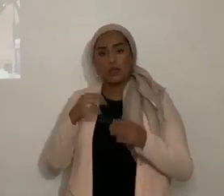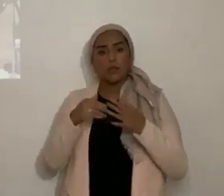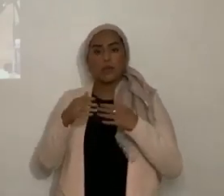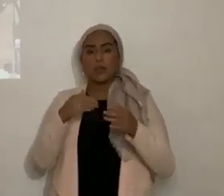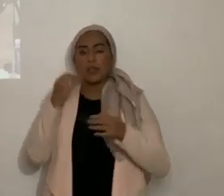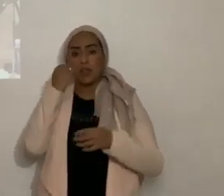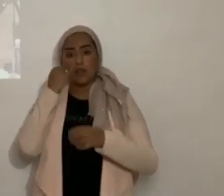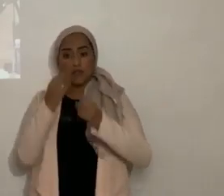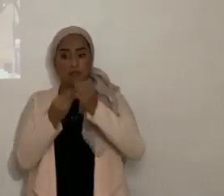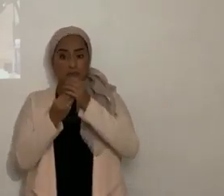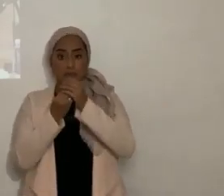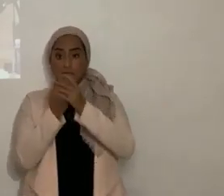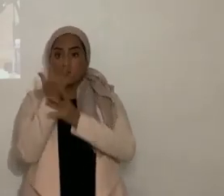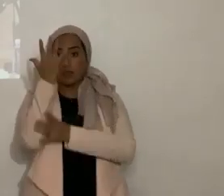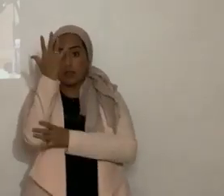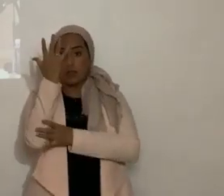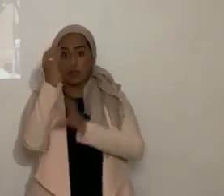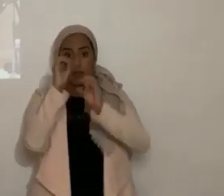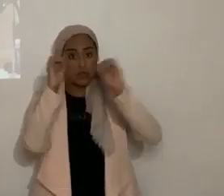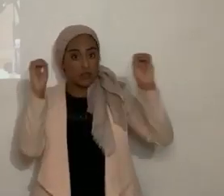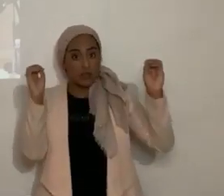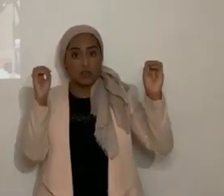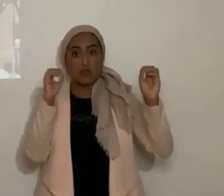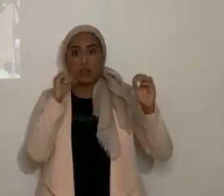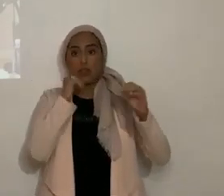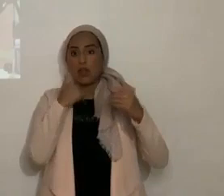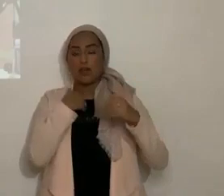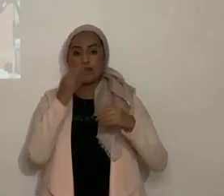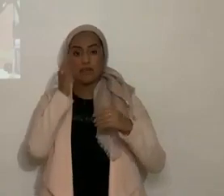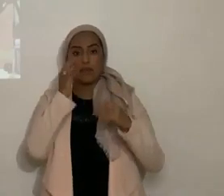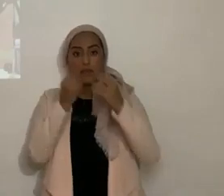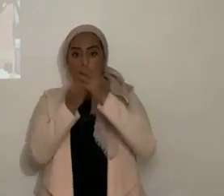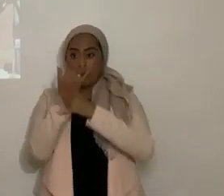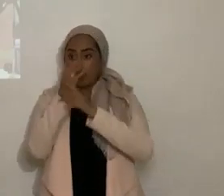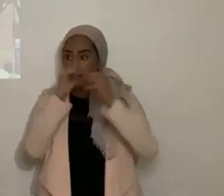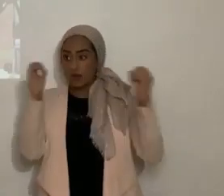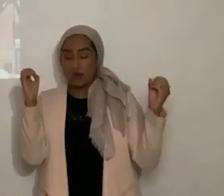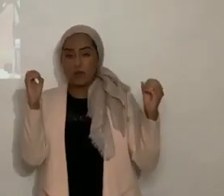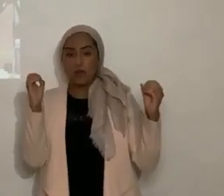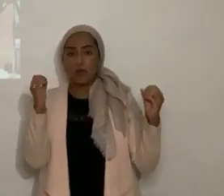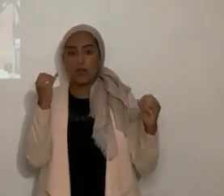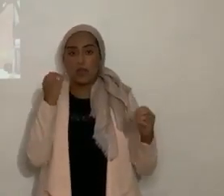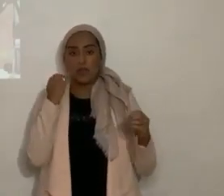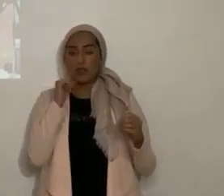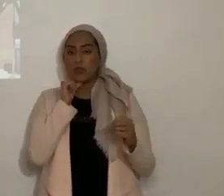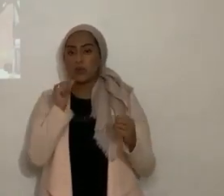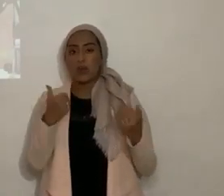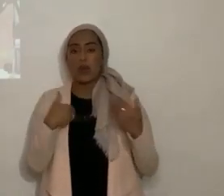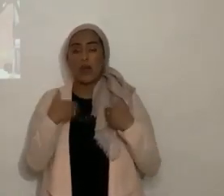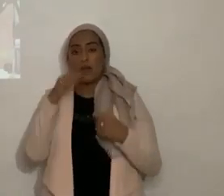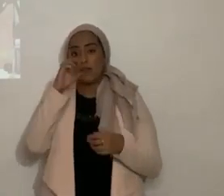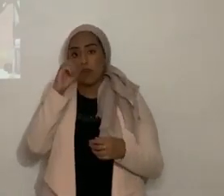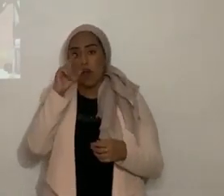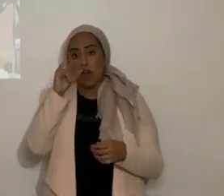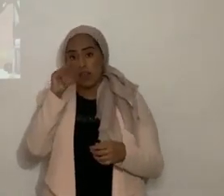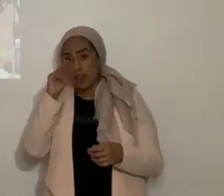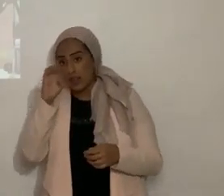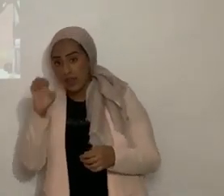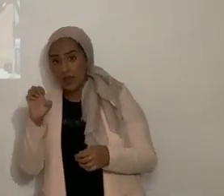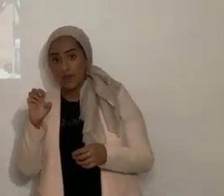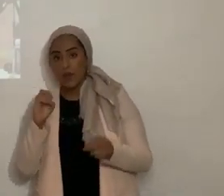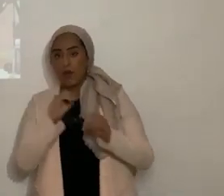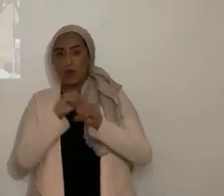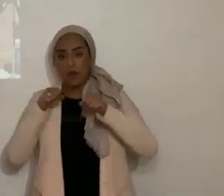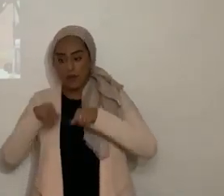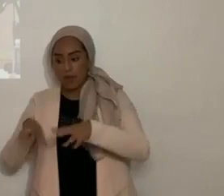la higuera no florezca, ni en las vides haya frutos, aunque falte el producto del olivo, y los labrados no